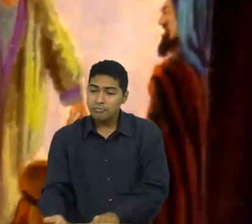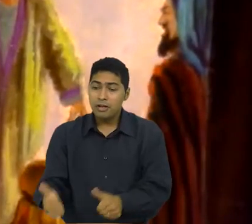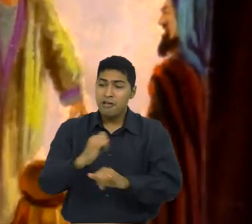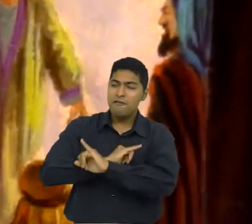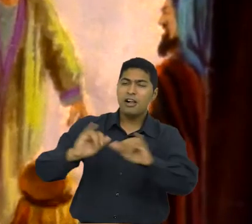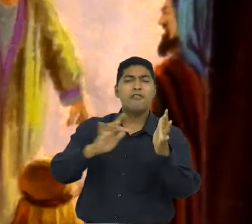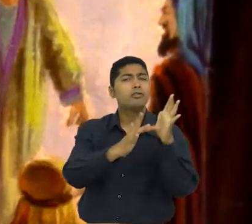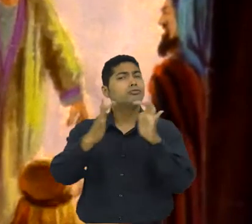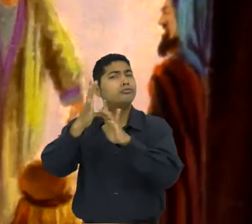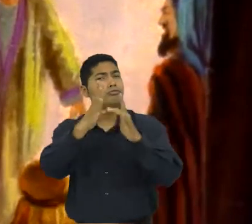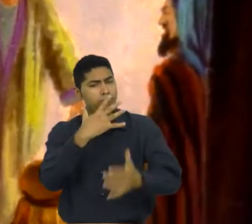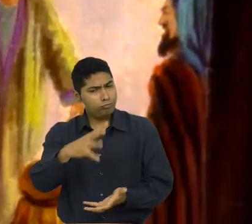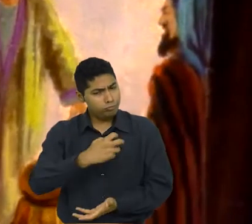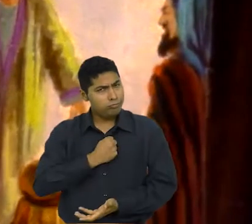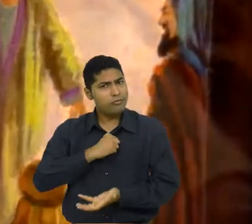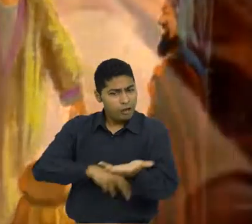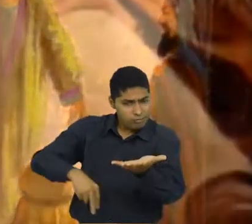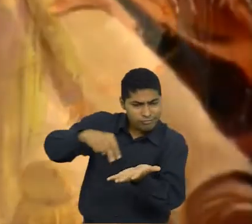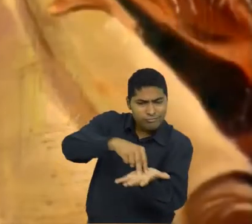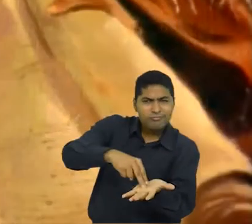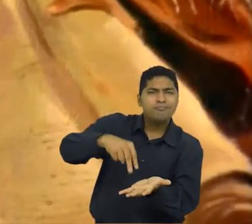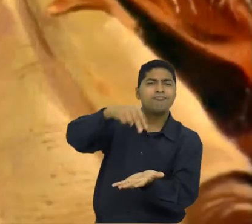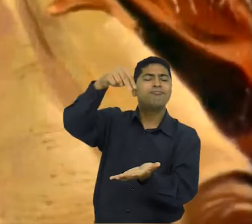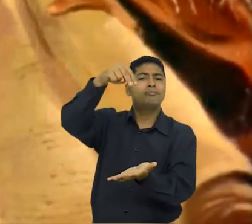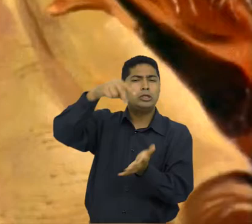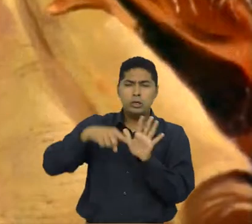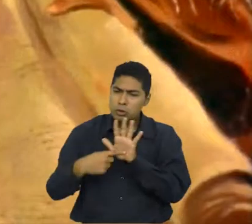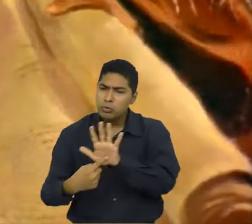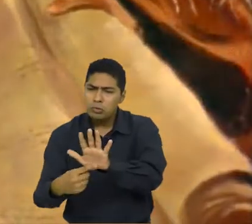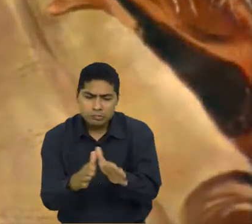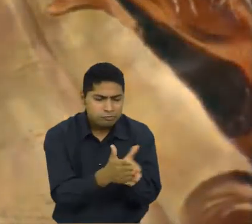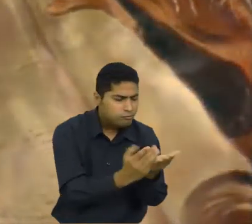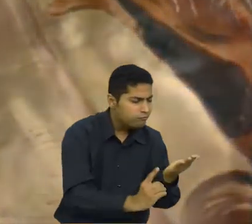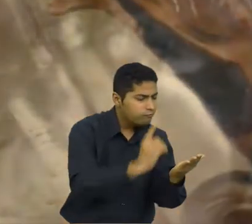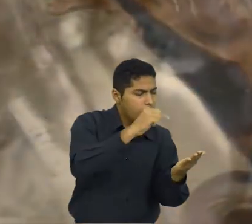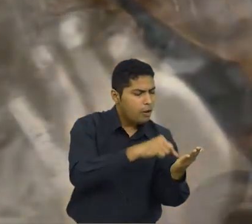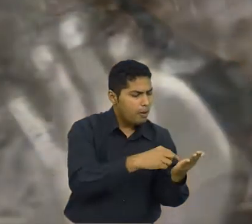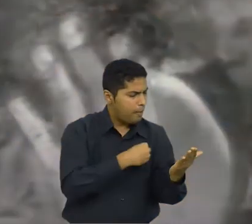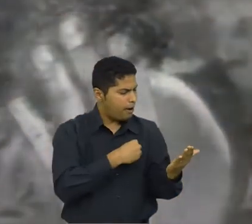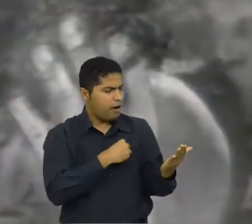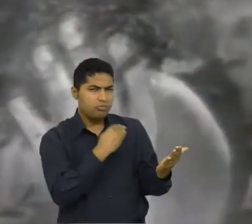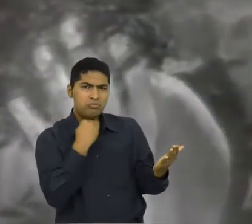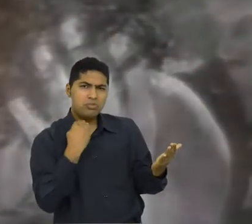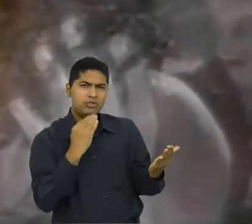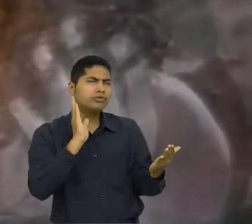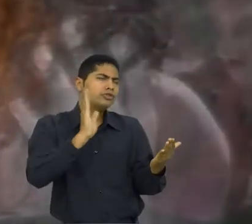havia ressuscitado dos mortos. Eles mostravam nas Escrituras que o pecado e a morte aconteceram por causa de